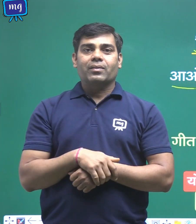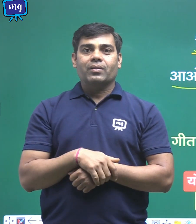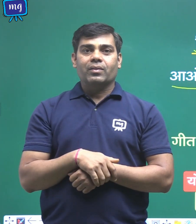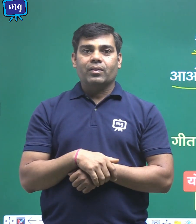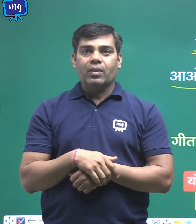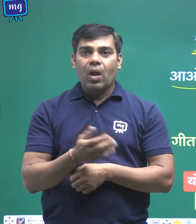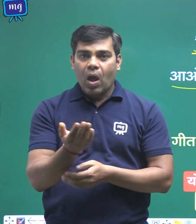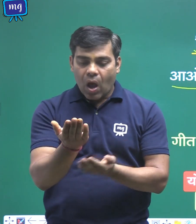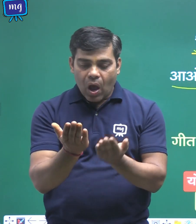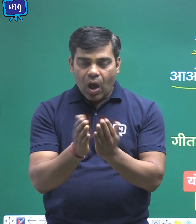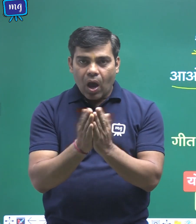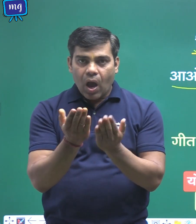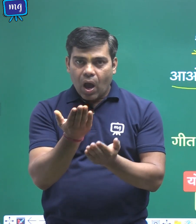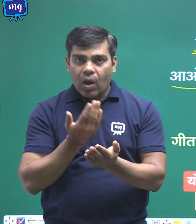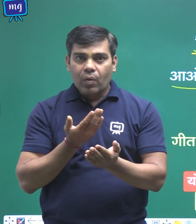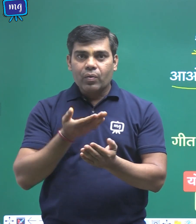आओ सीखें